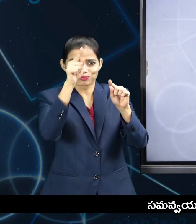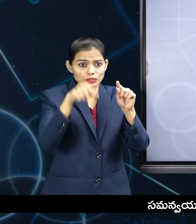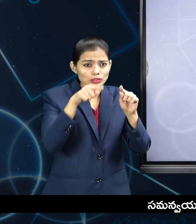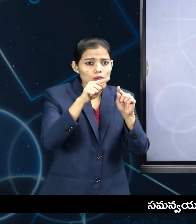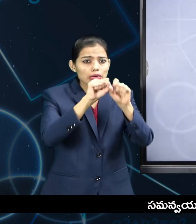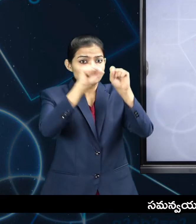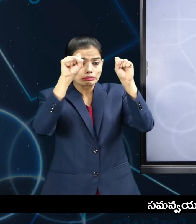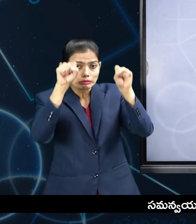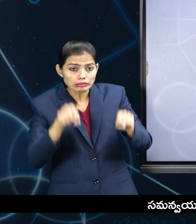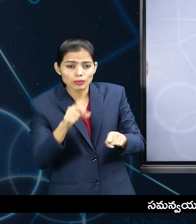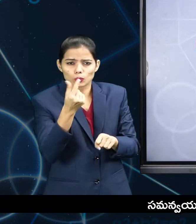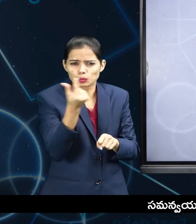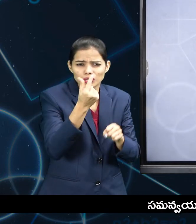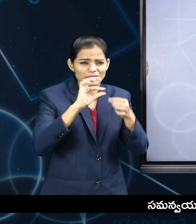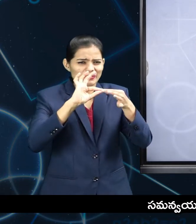ఎలా ఏర్పాటు చేయాలో తెలుసుకోండి.